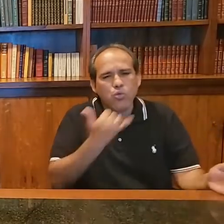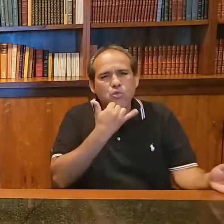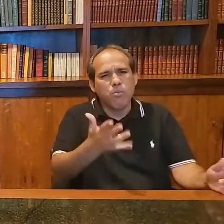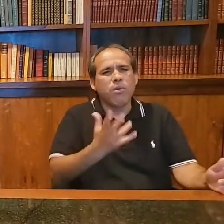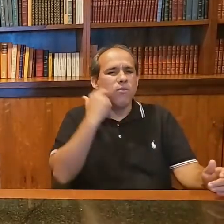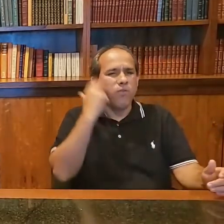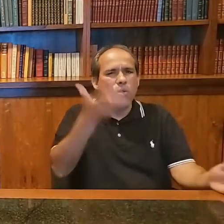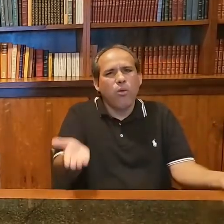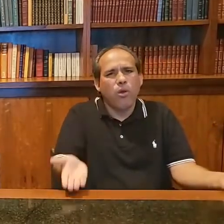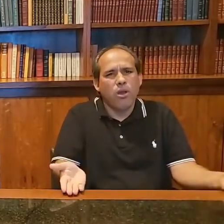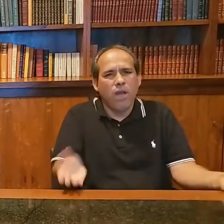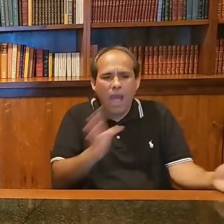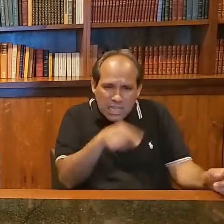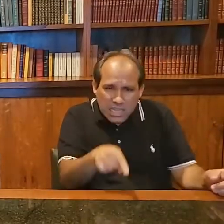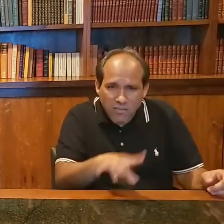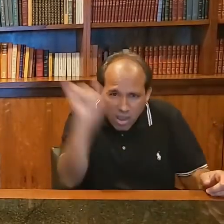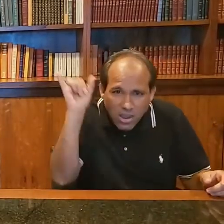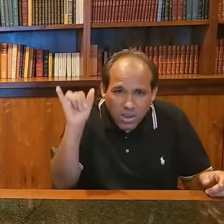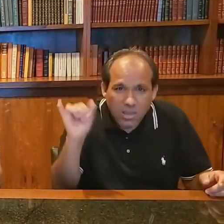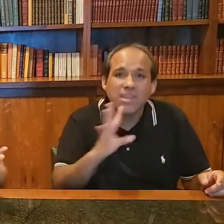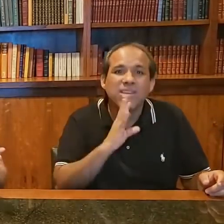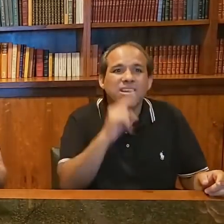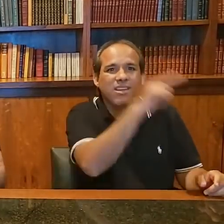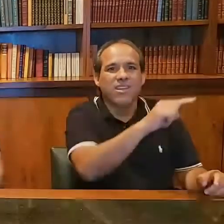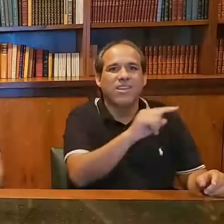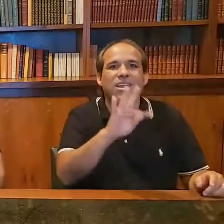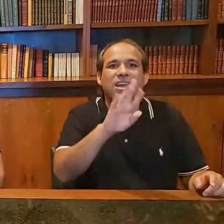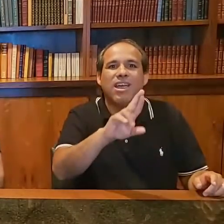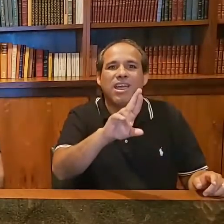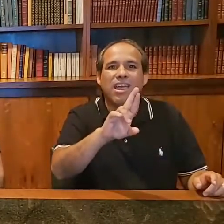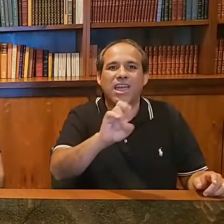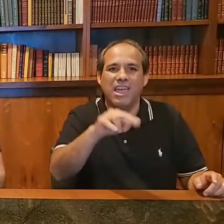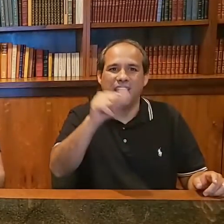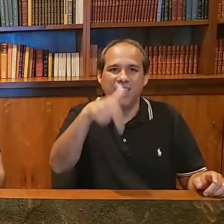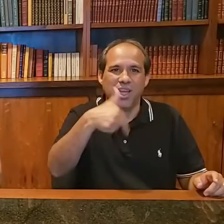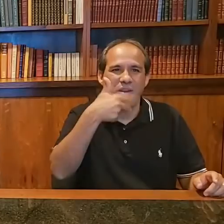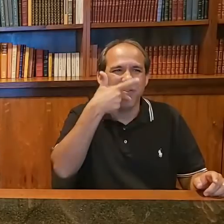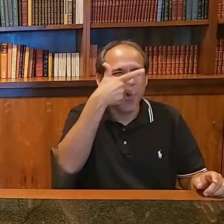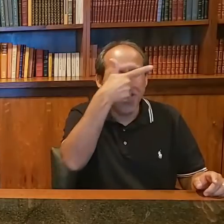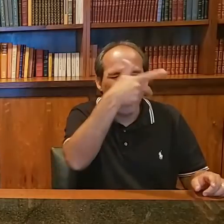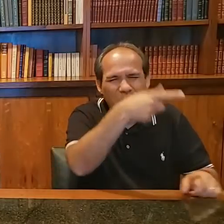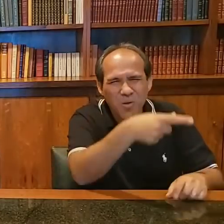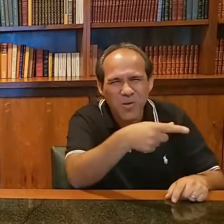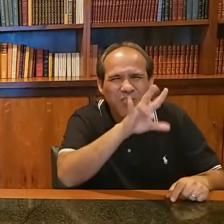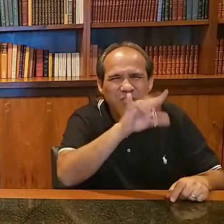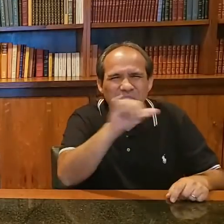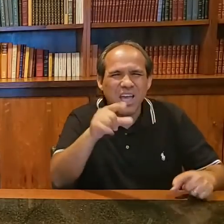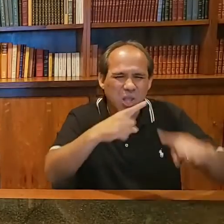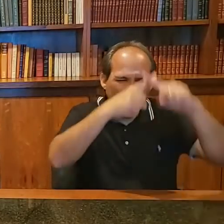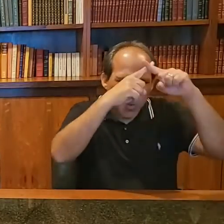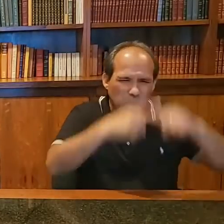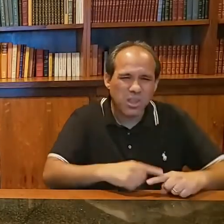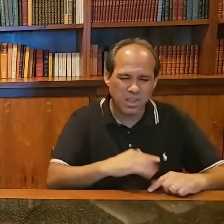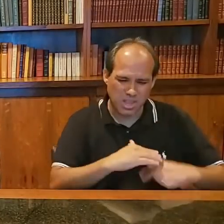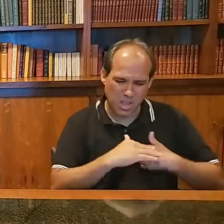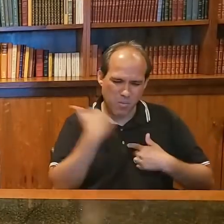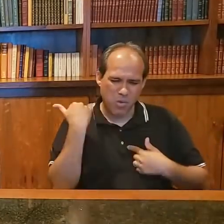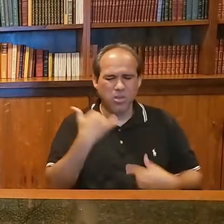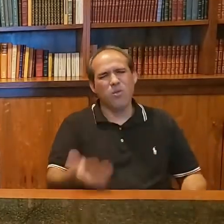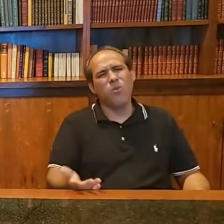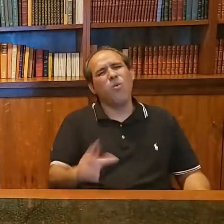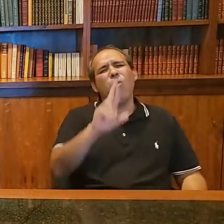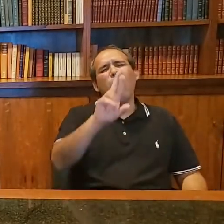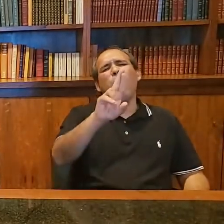era o quê? O torneio da morte. Renan Calheiros, torneio da morte, Renan Calheiros. Renan Calheiros, o